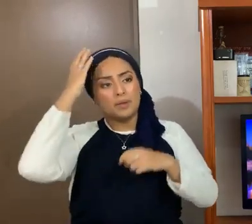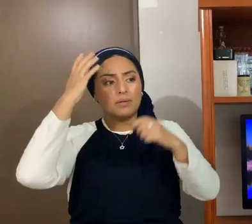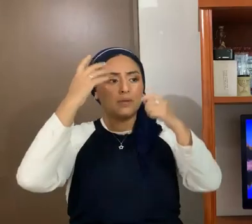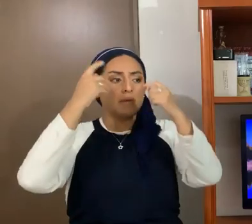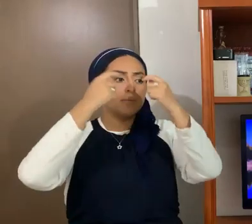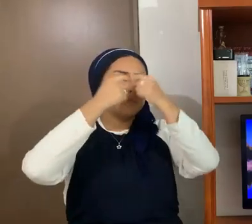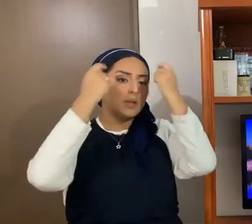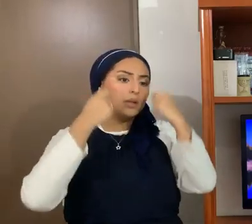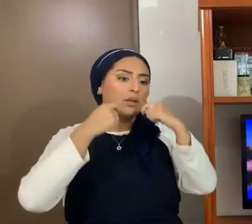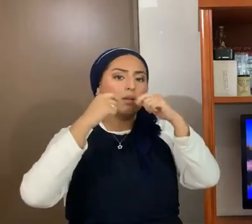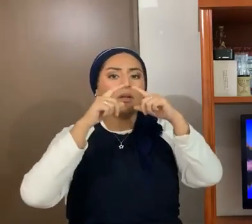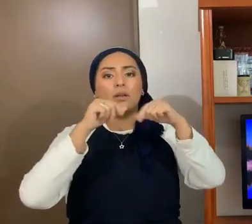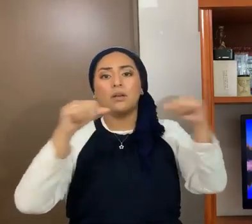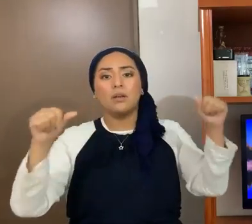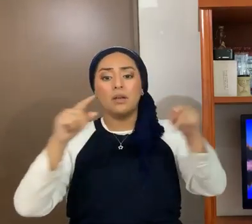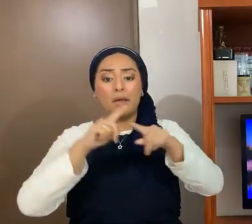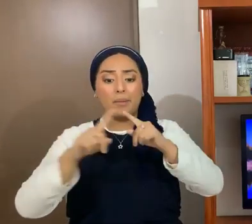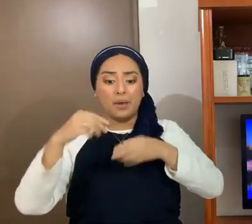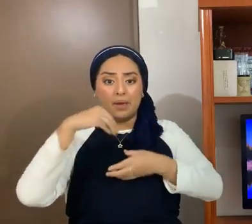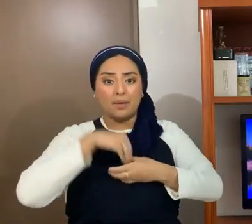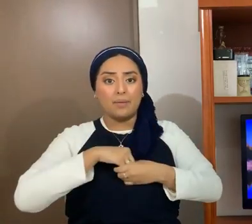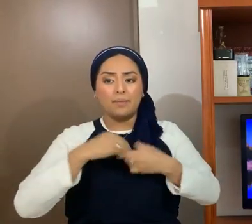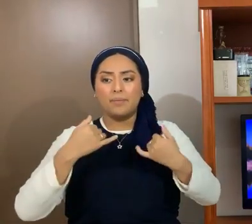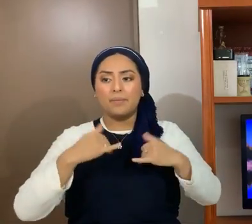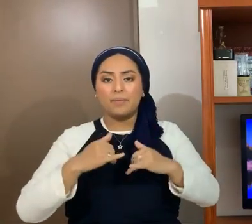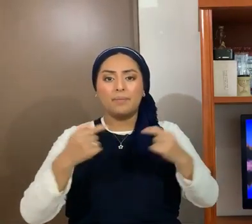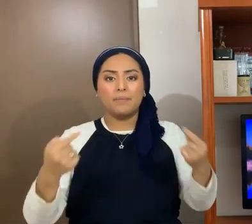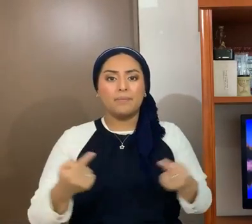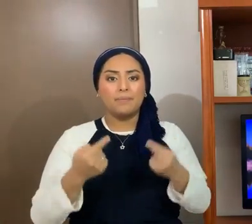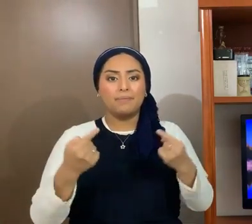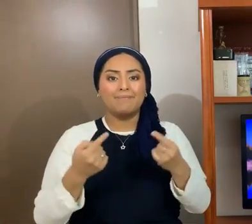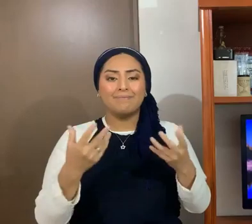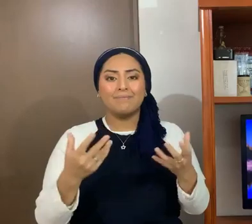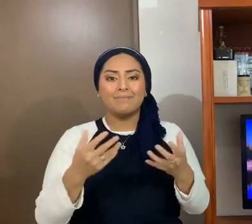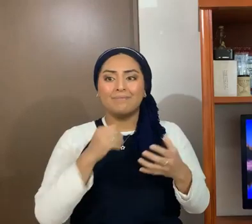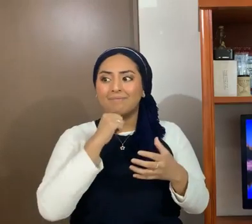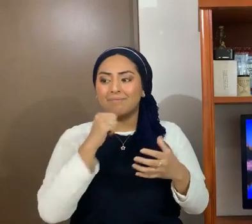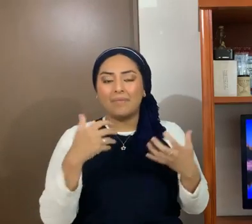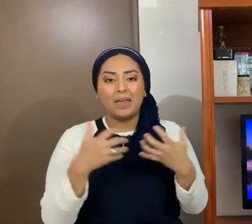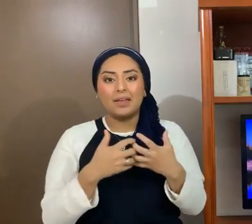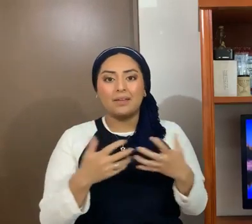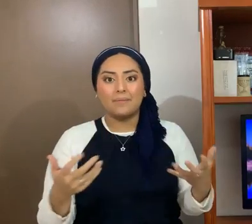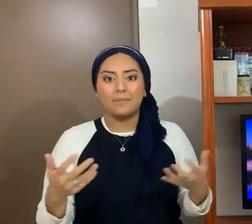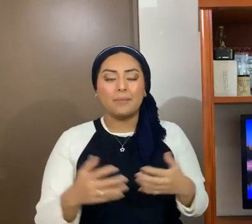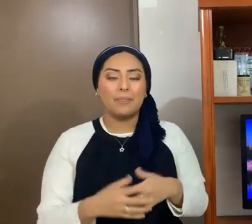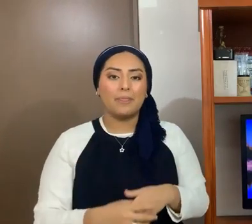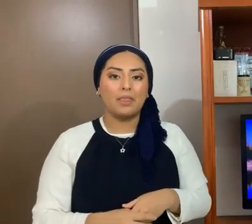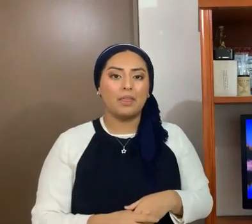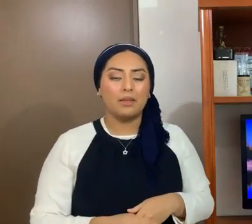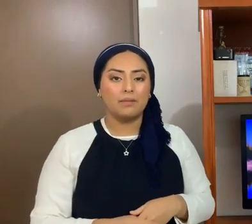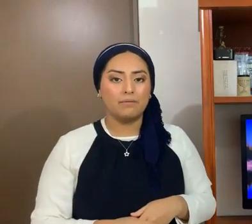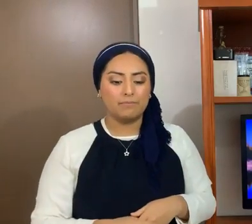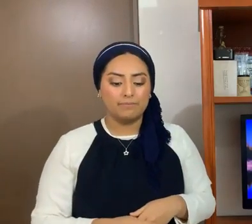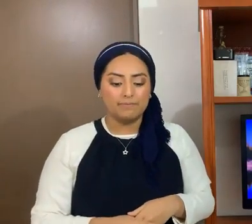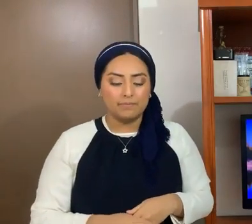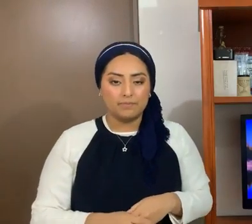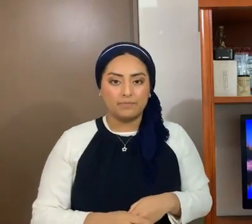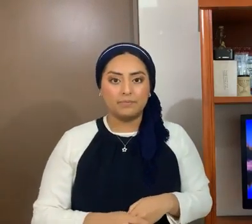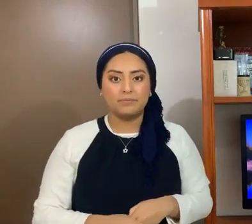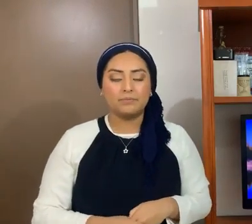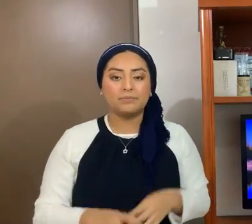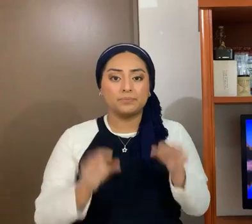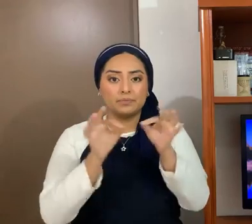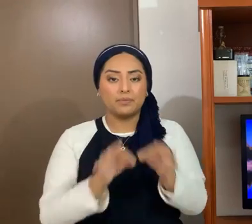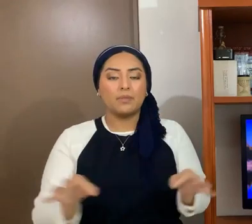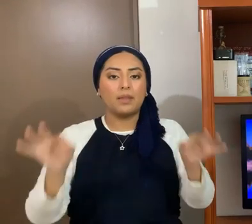talit y demás si no se ha quitado el corazón pecaminoso. Por eso el Mishkan se hizo de adentro hacia afuera, porque